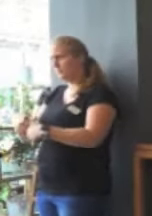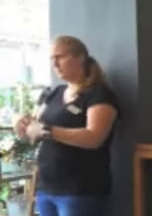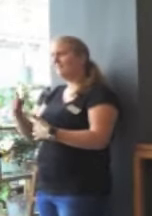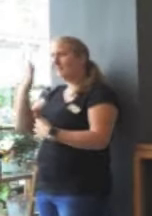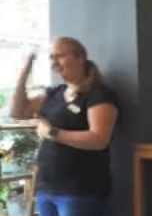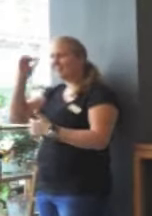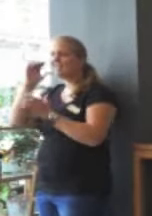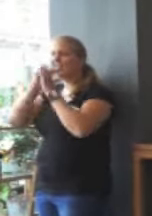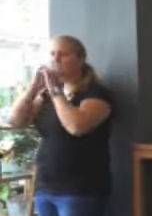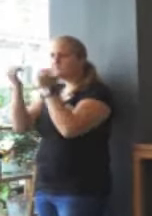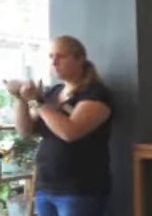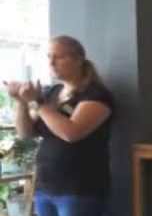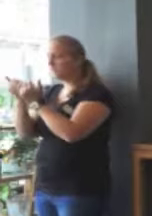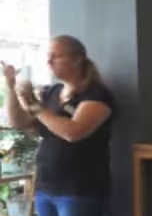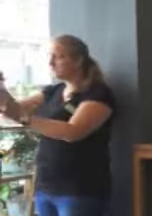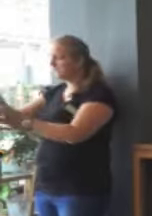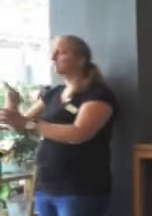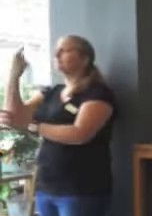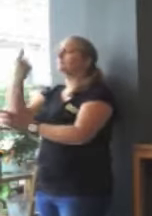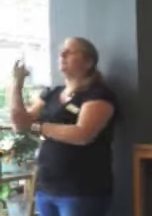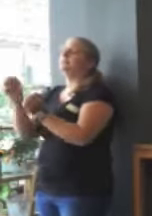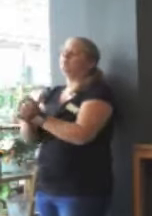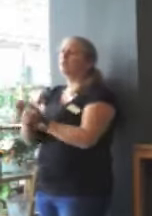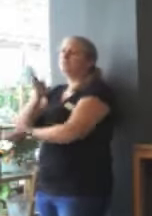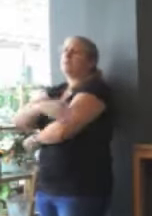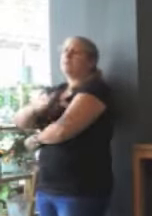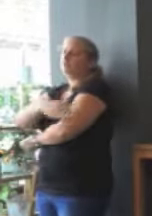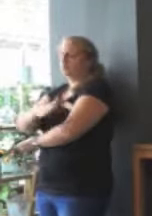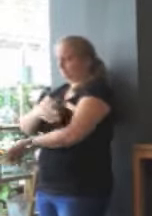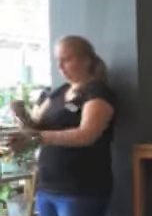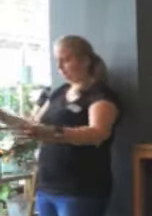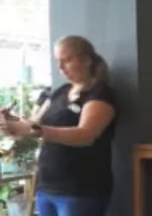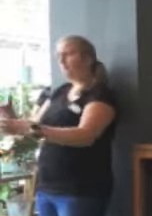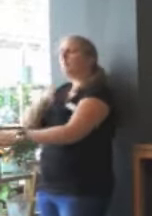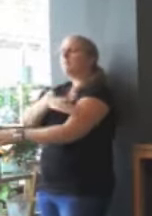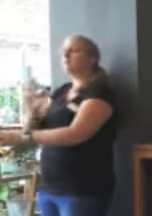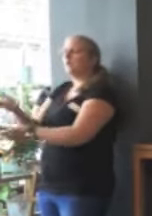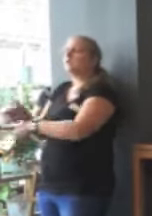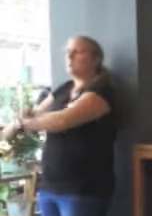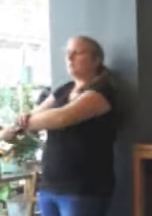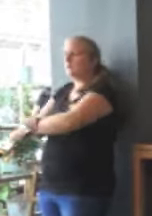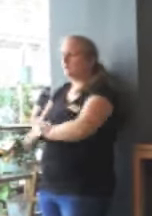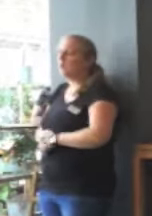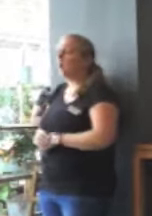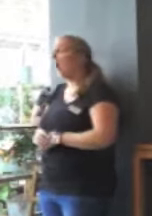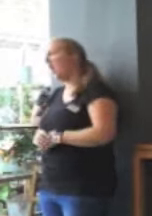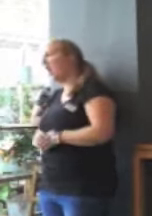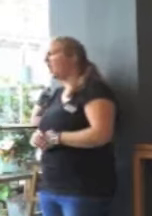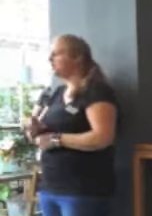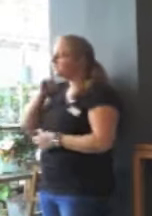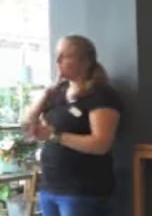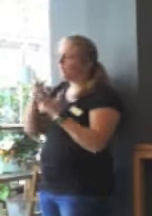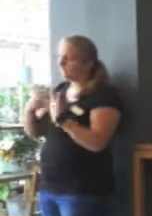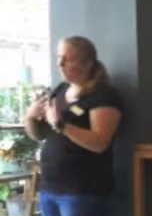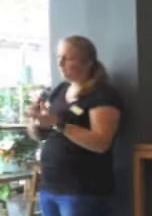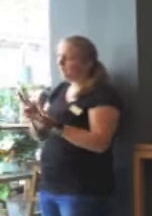äldreomsorgen består ju bara av personal. Och personalens kompetens. Ja, lite maskiner och så